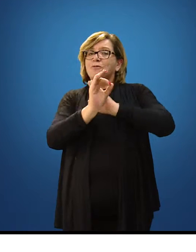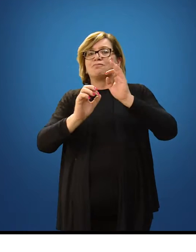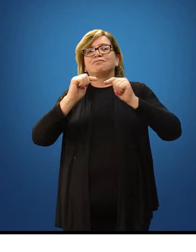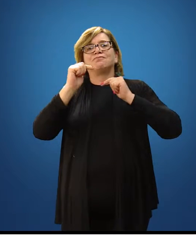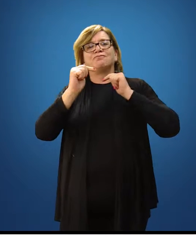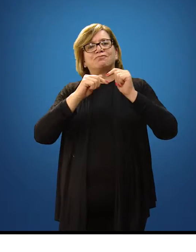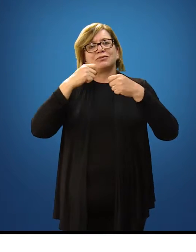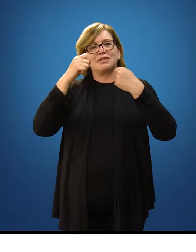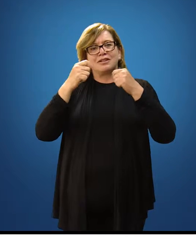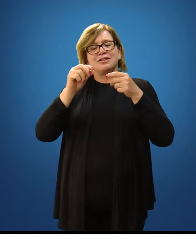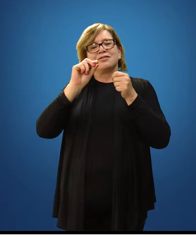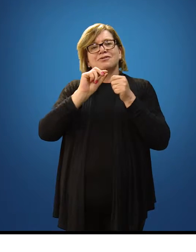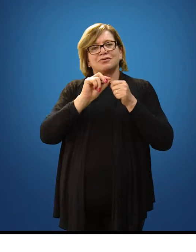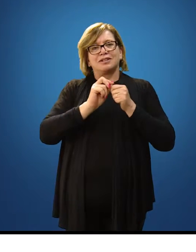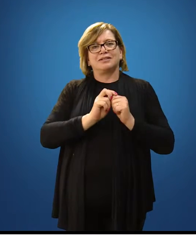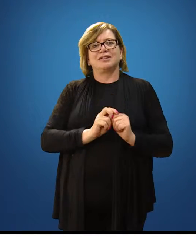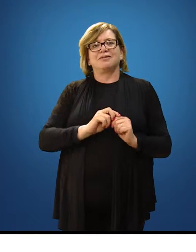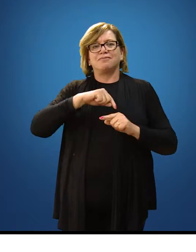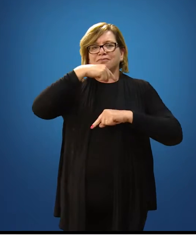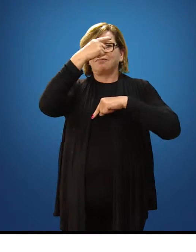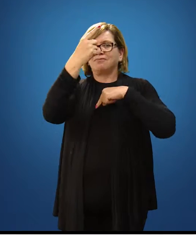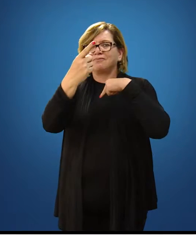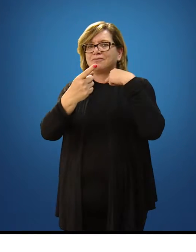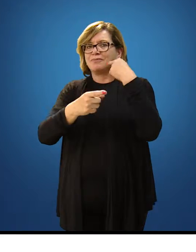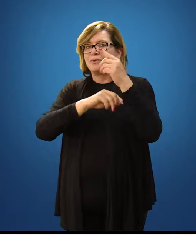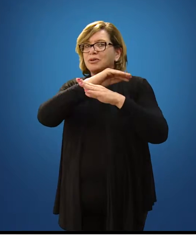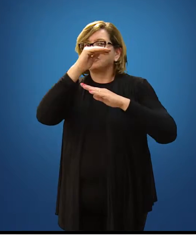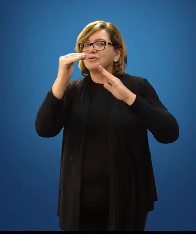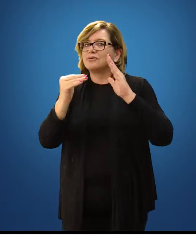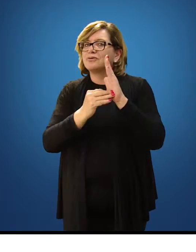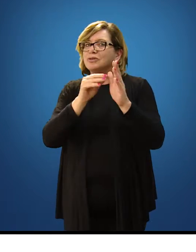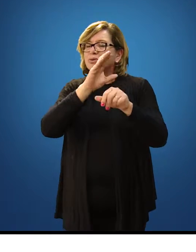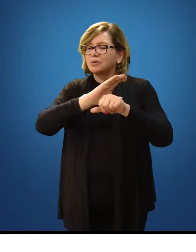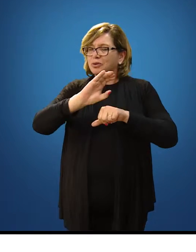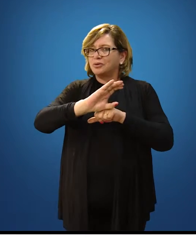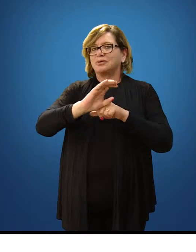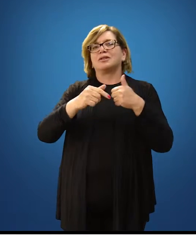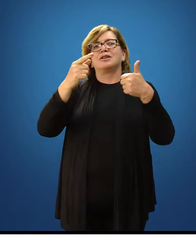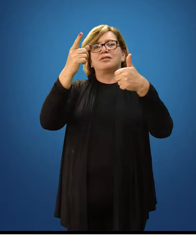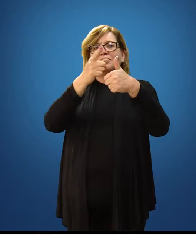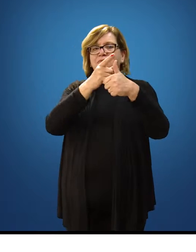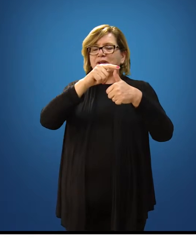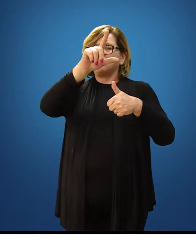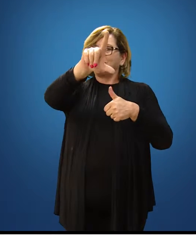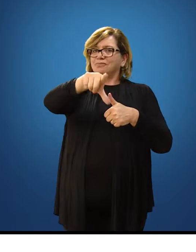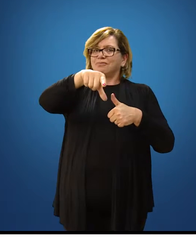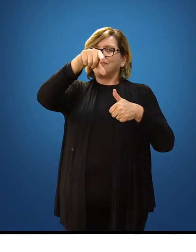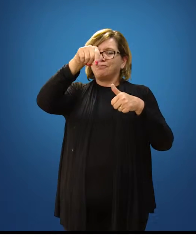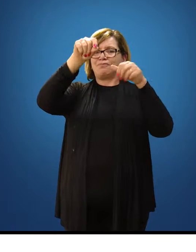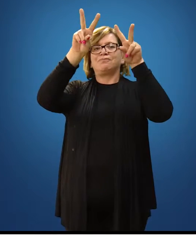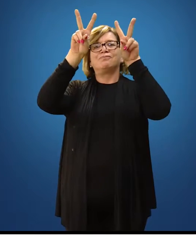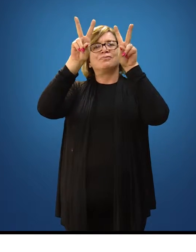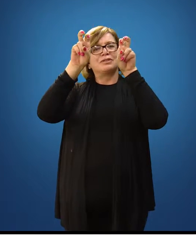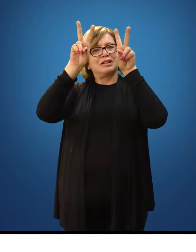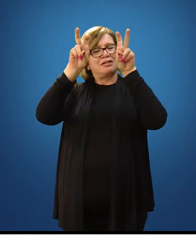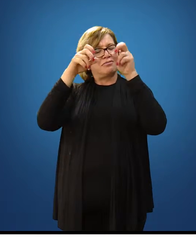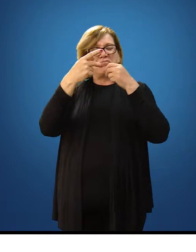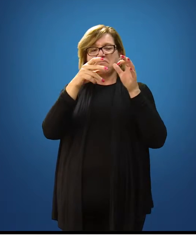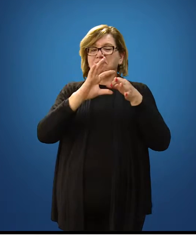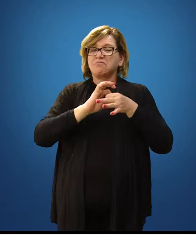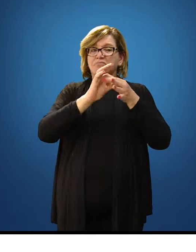vocês têm que construir ao final do curso, né? Então, primeira coisa, escolher um tema de interesse de cada